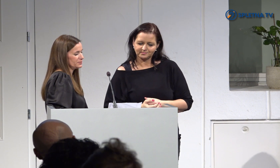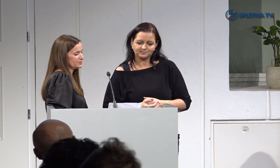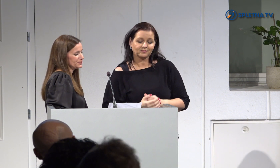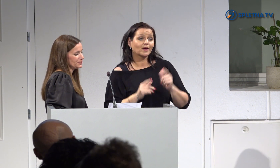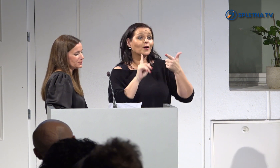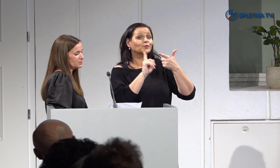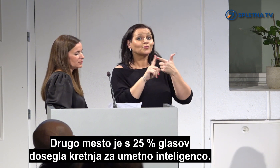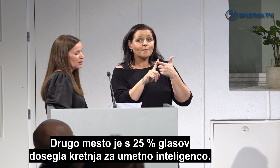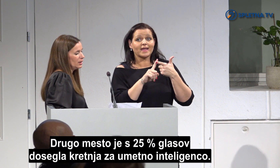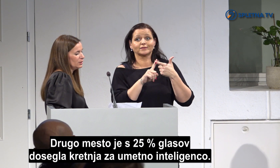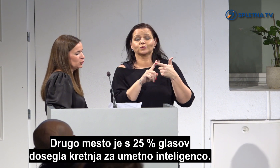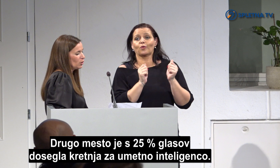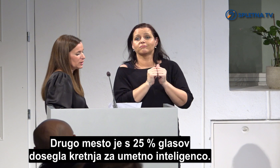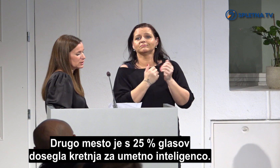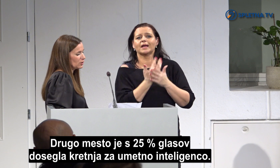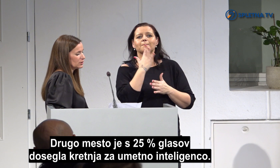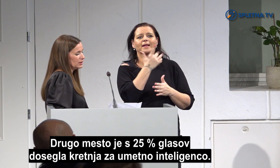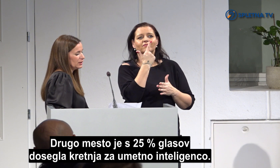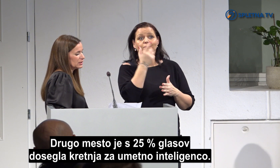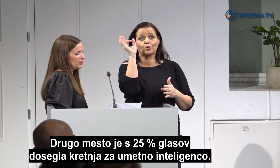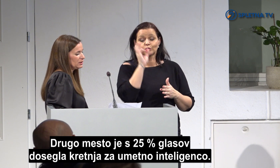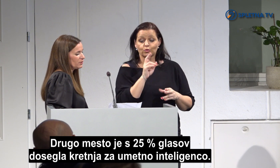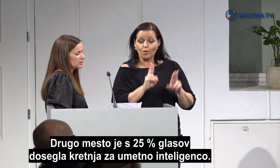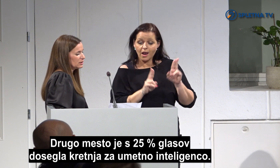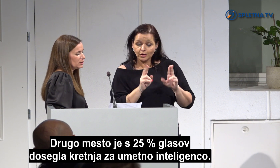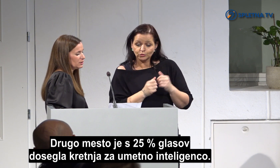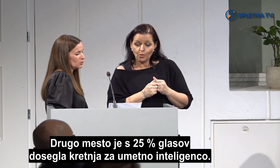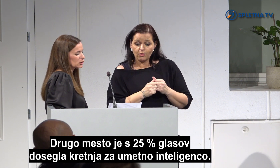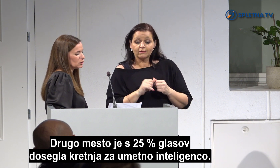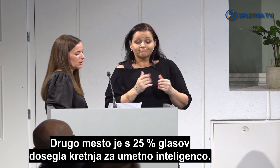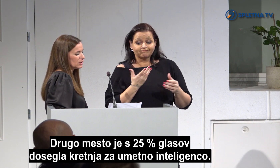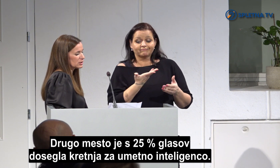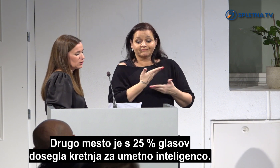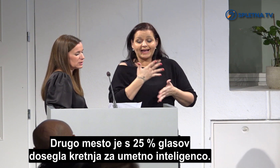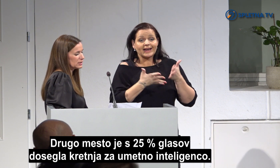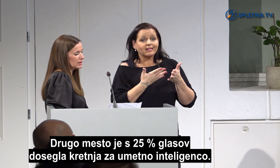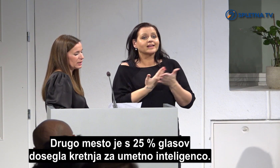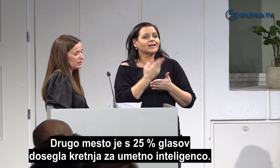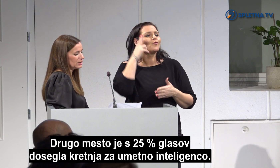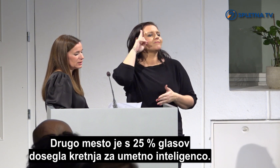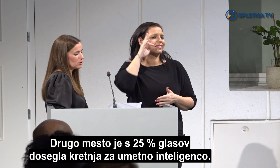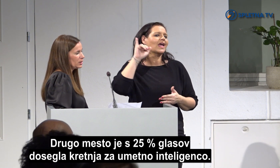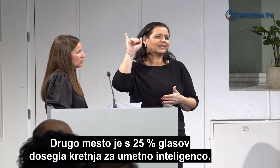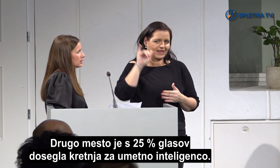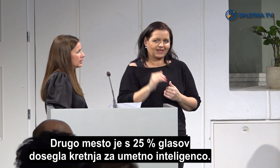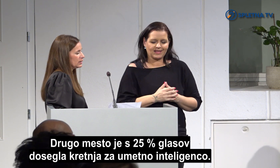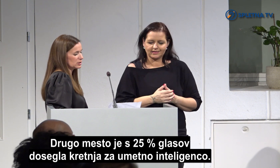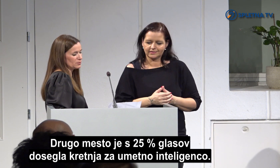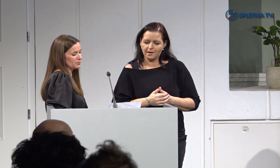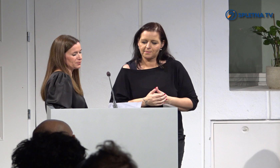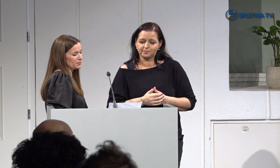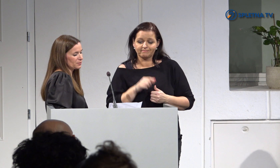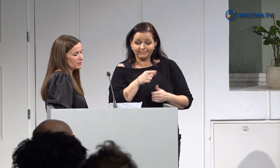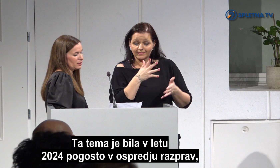Mastercard. Drugo mesto je s 25% glasov zasedla kretnja za umetno